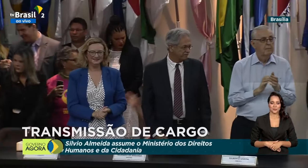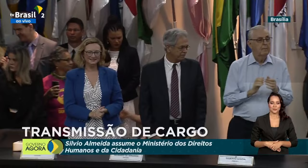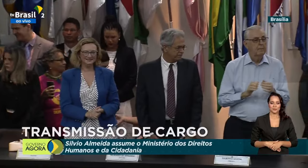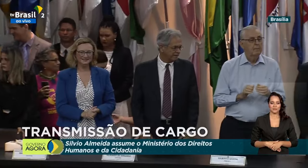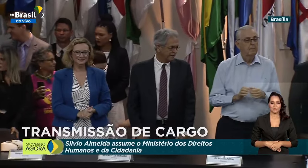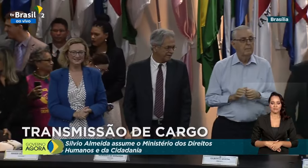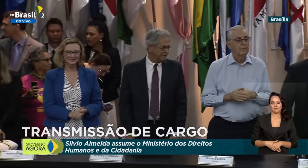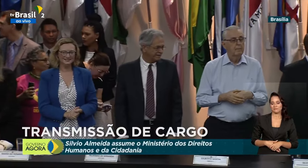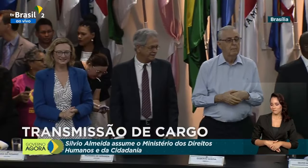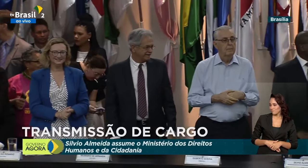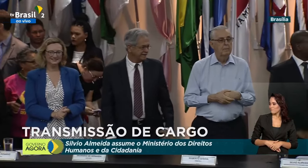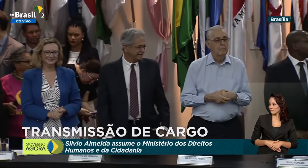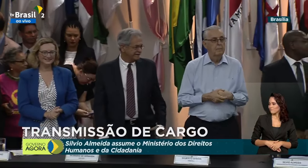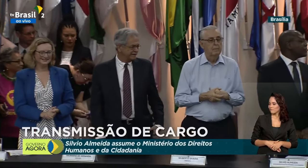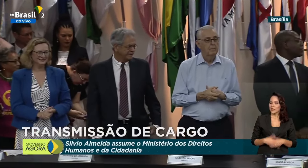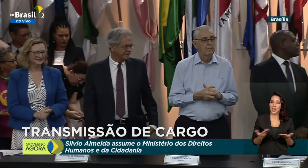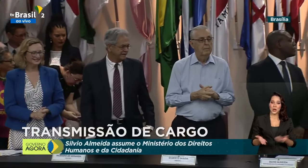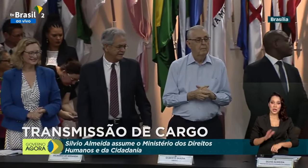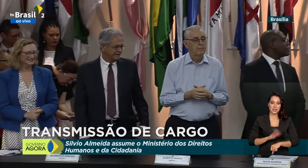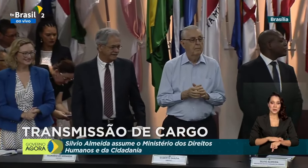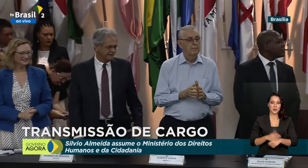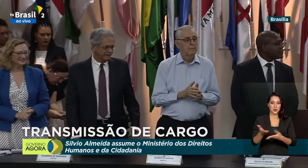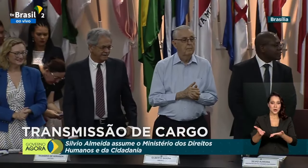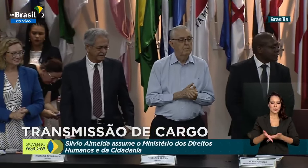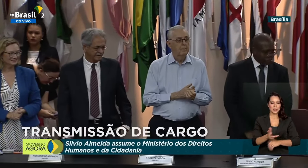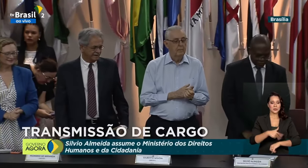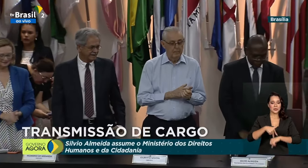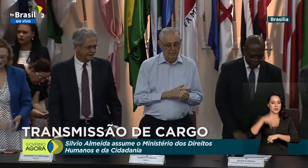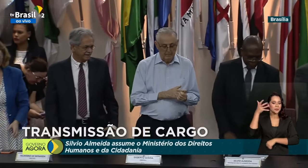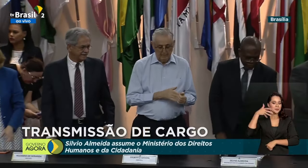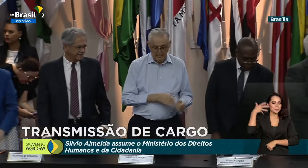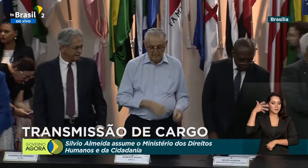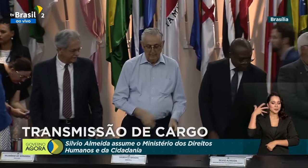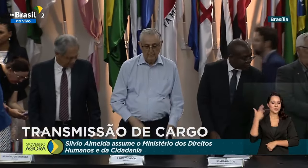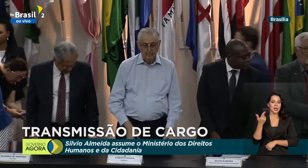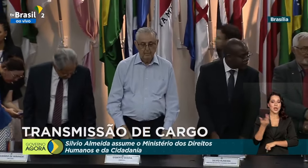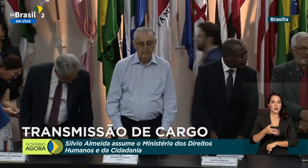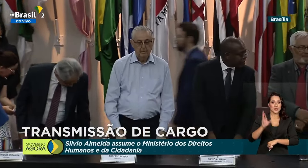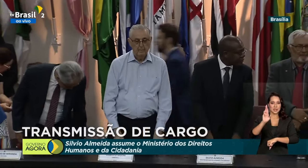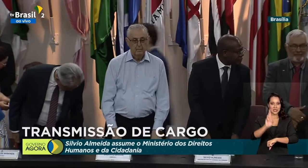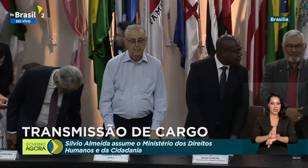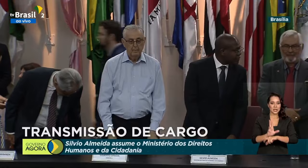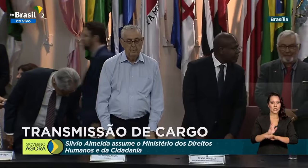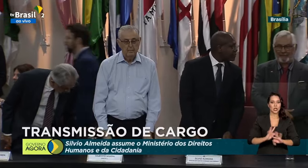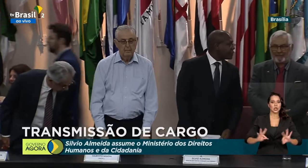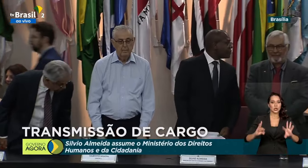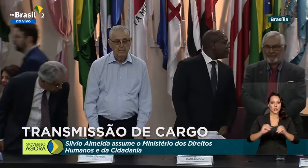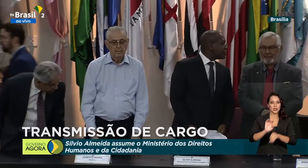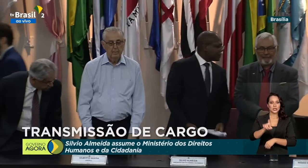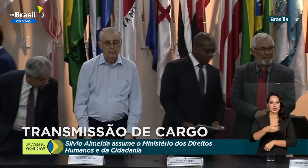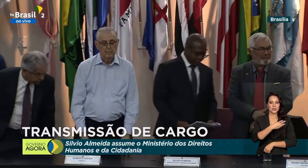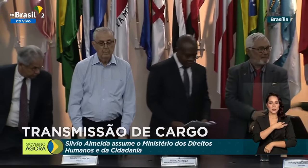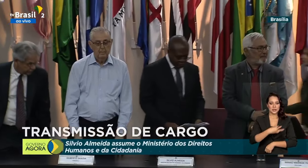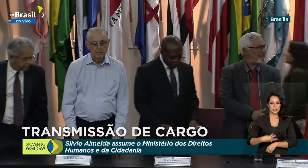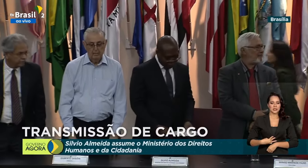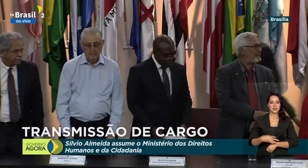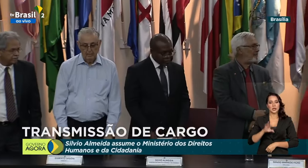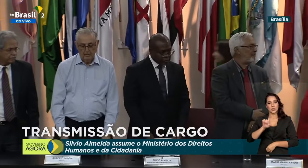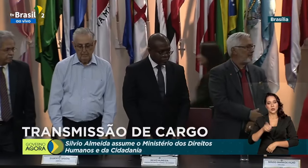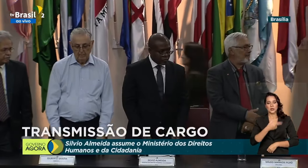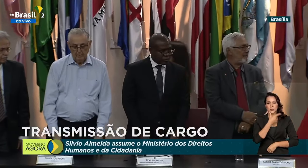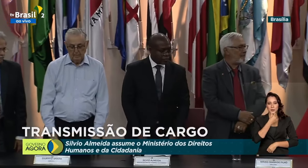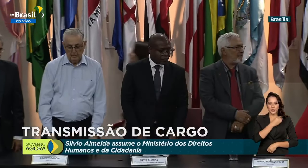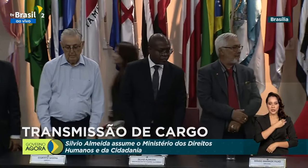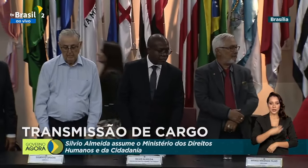Com certeza neste momento convidamos para fazer o uso da palavra representando todas as vezes ministras e os